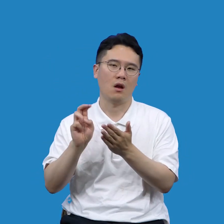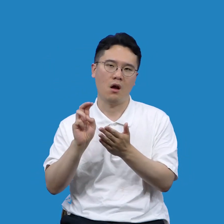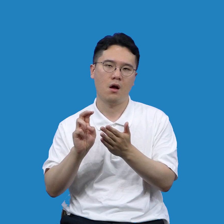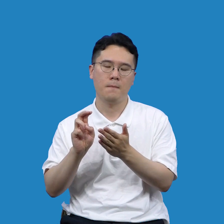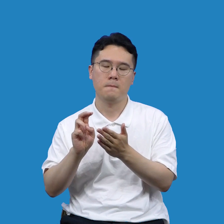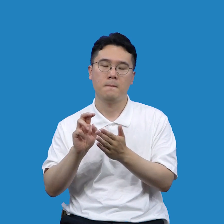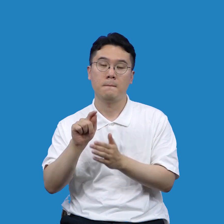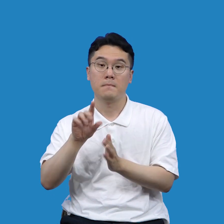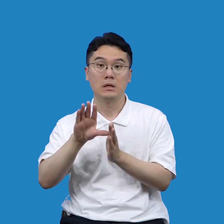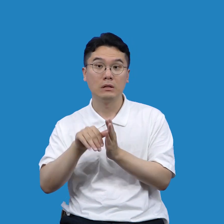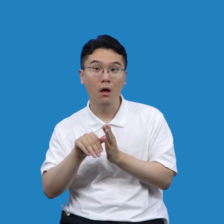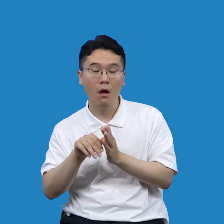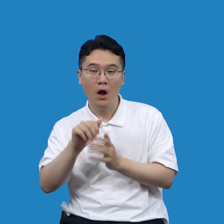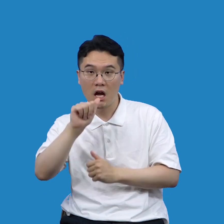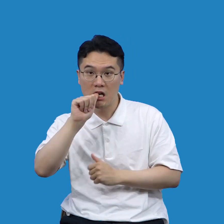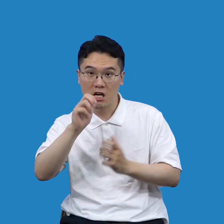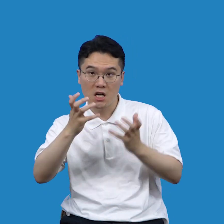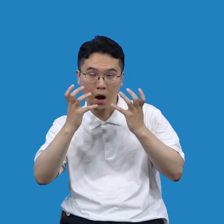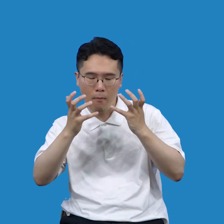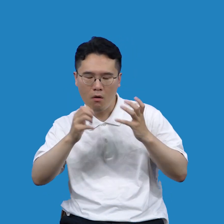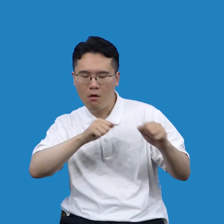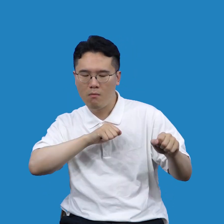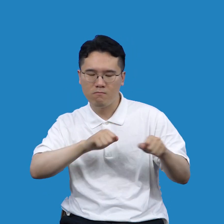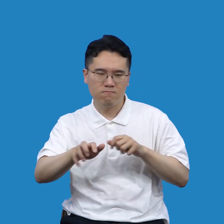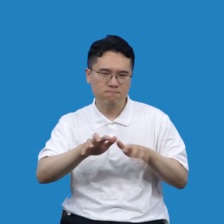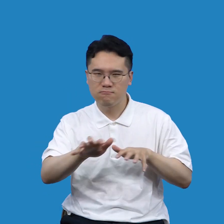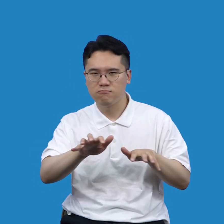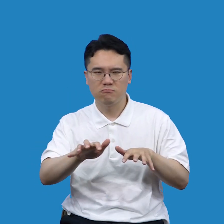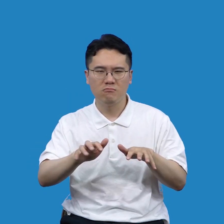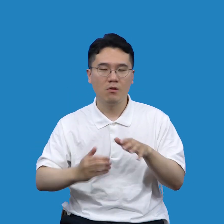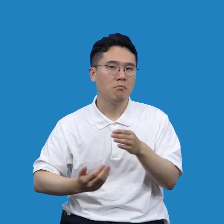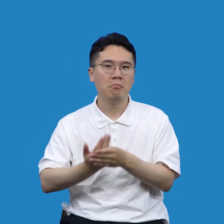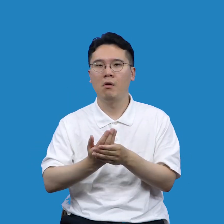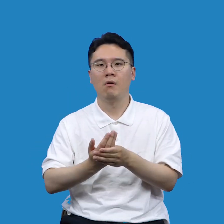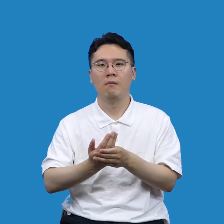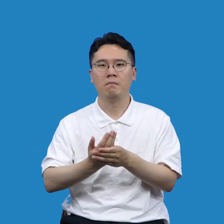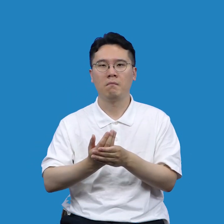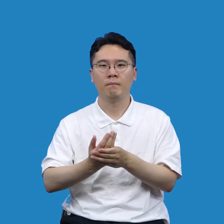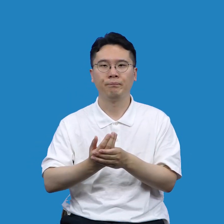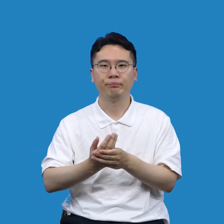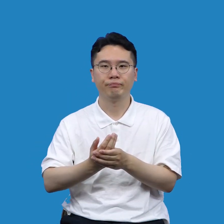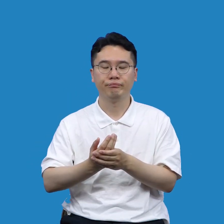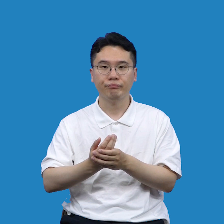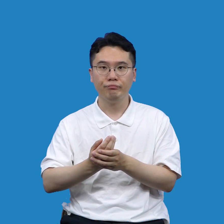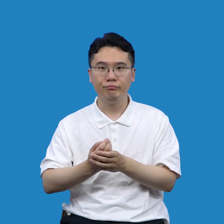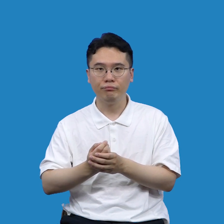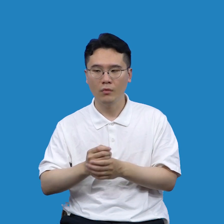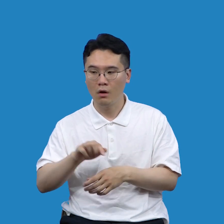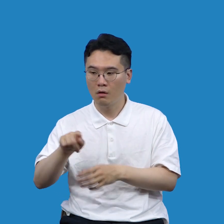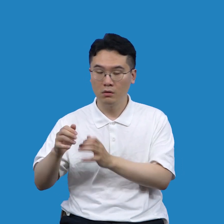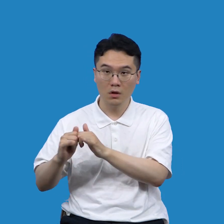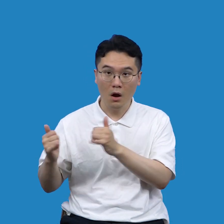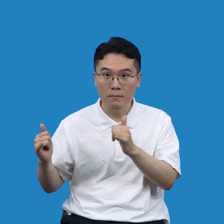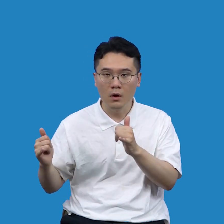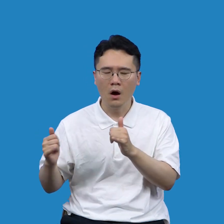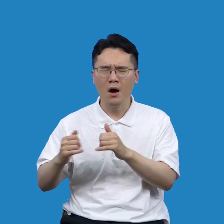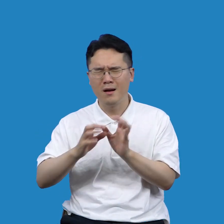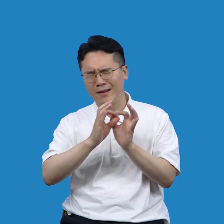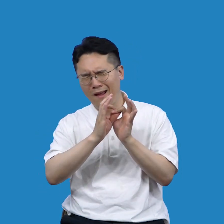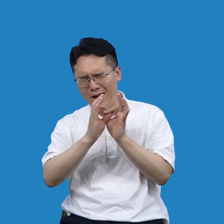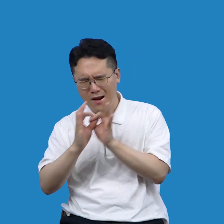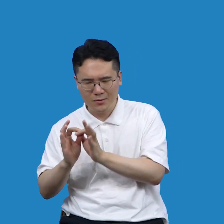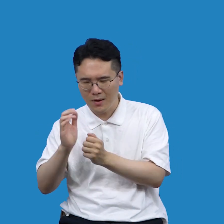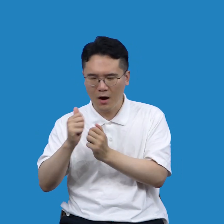때 감옥이 흔들리는 지진이 일어납니다. 바울과 실라는 동의 없이 하나님을 찬양합니다.